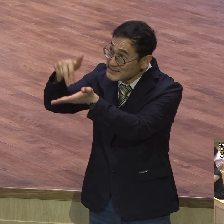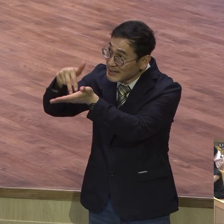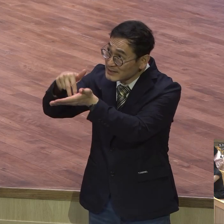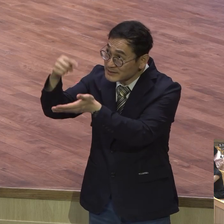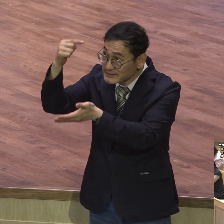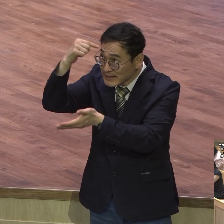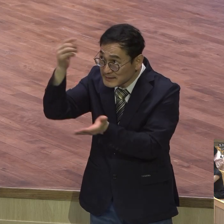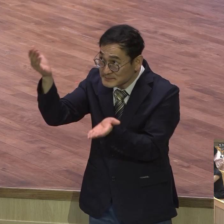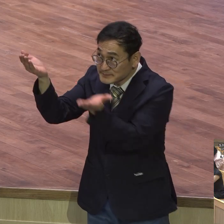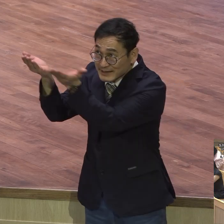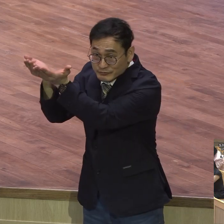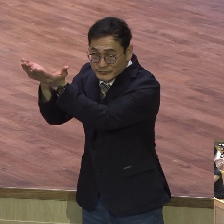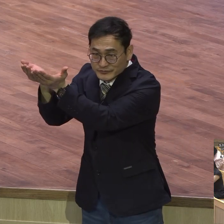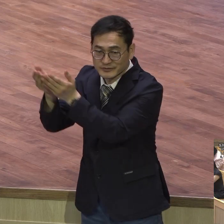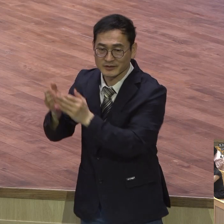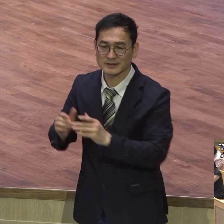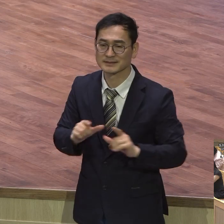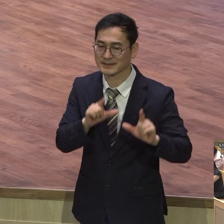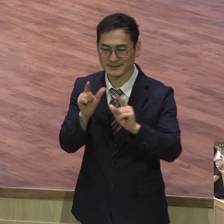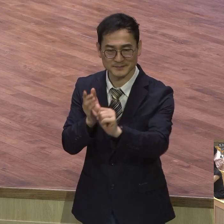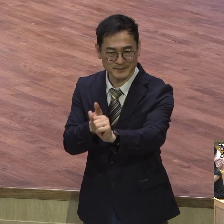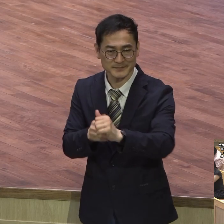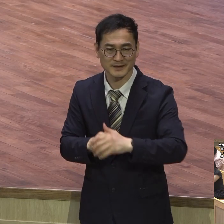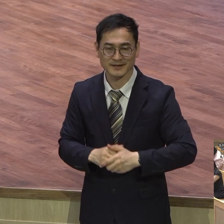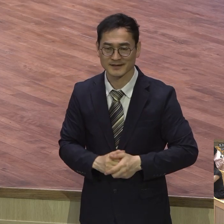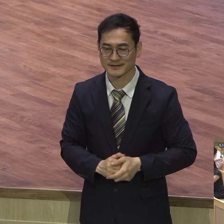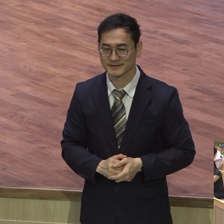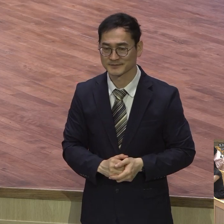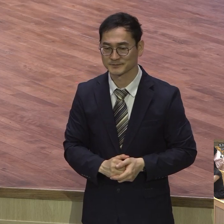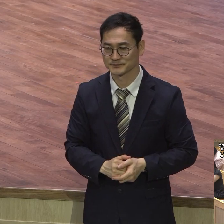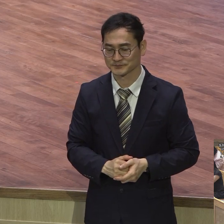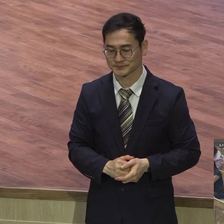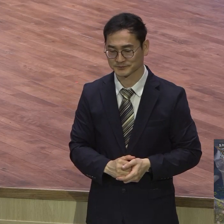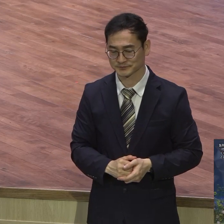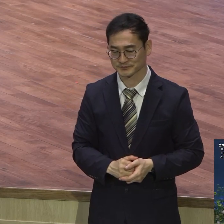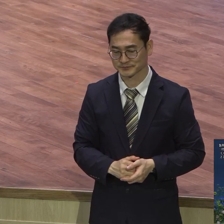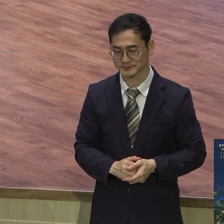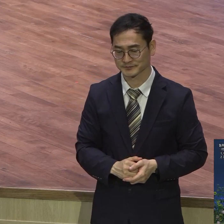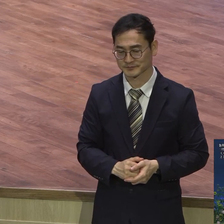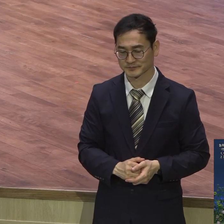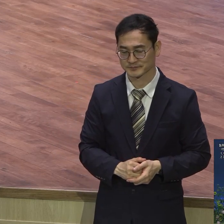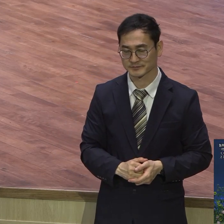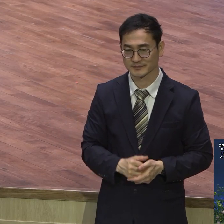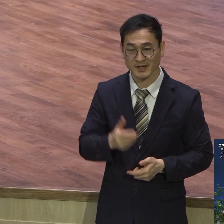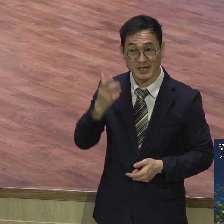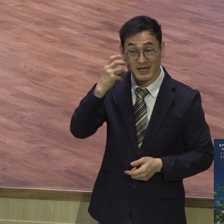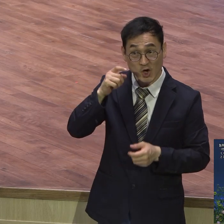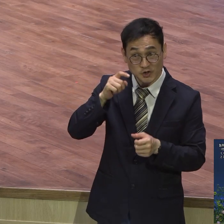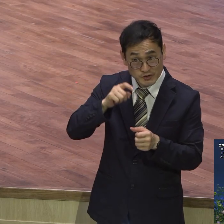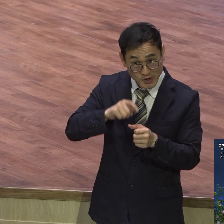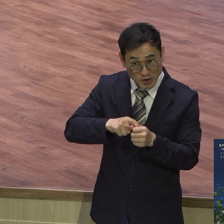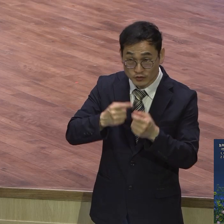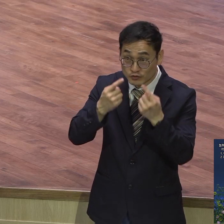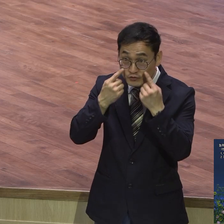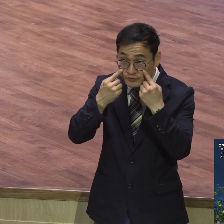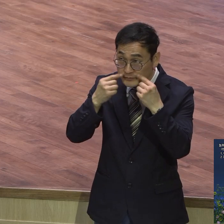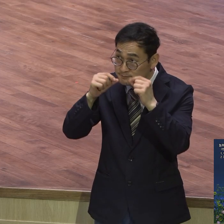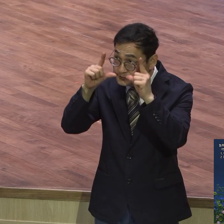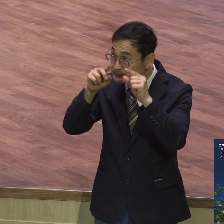말씀 따라 영적 해석 영적 해석 영적 해석 이게 믿음이요 영적 해석을 좀 하시라고